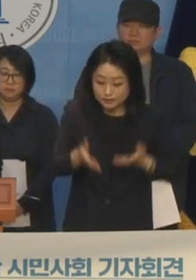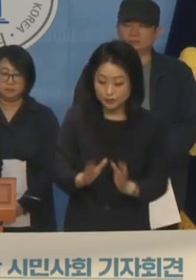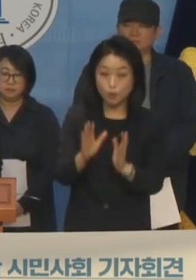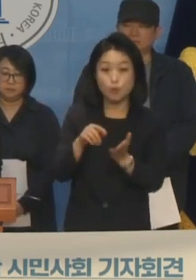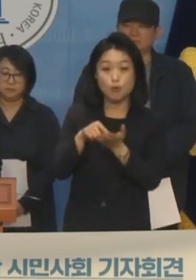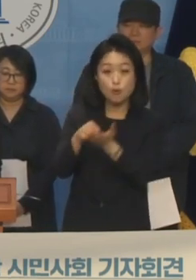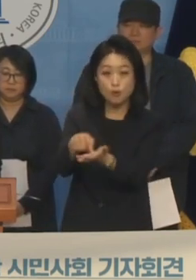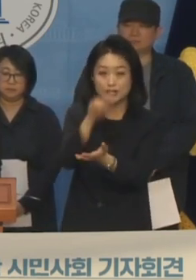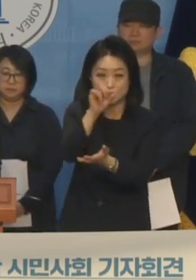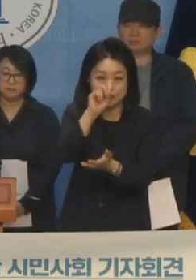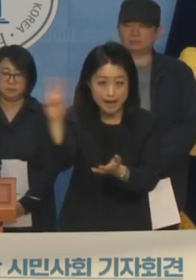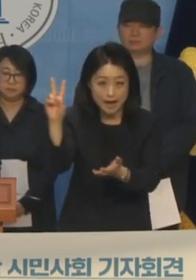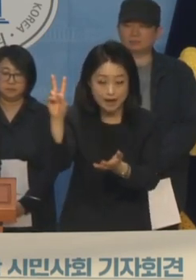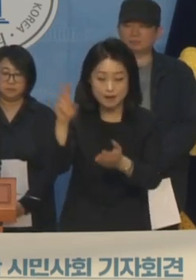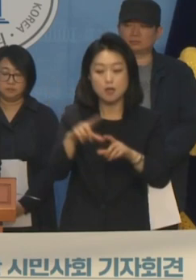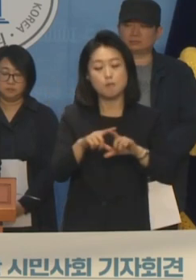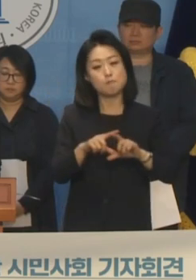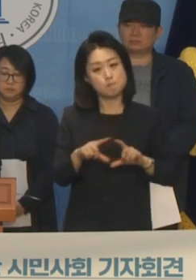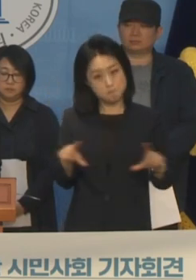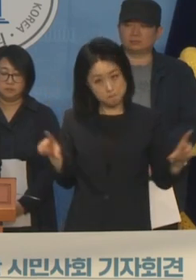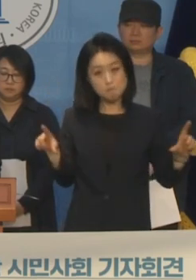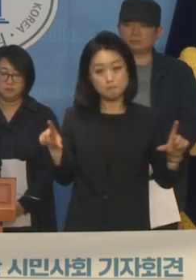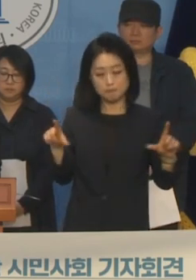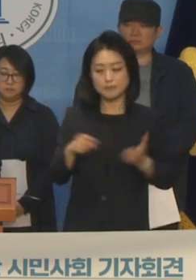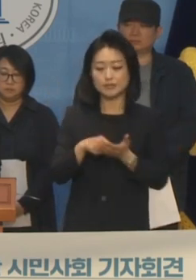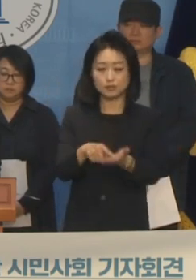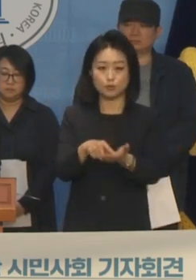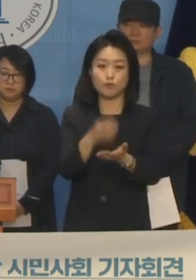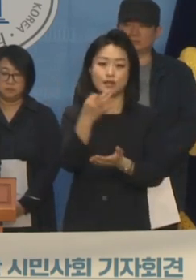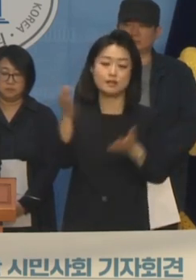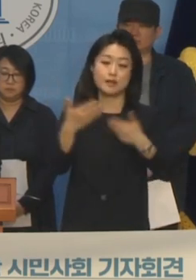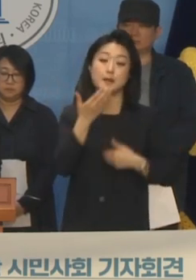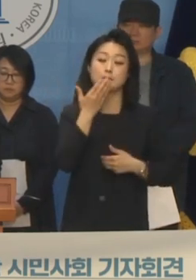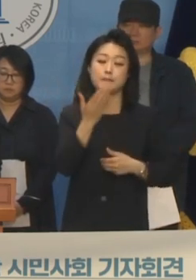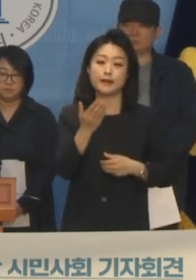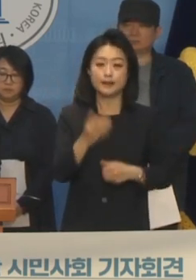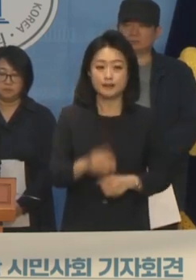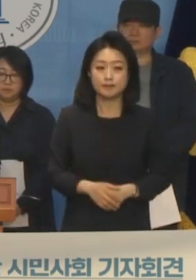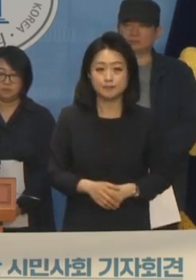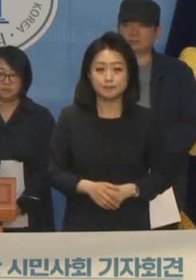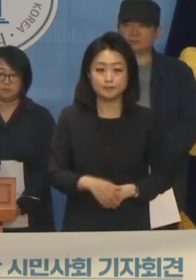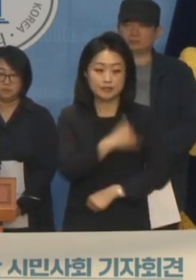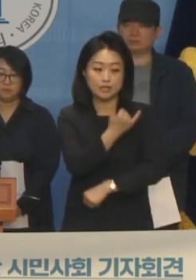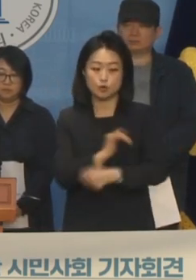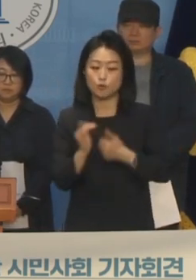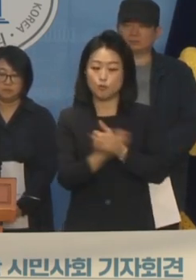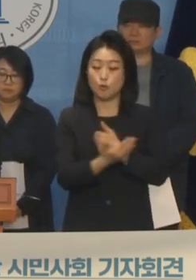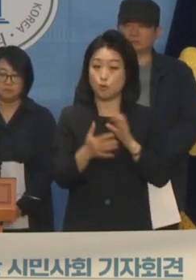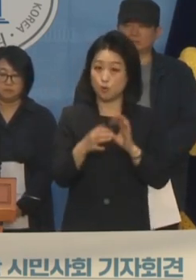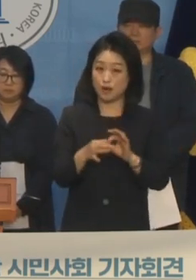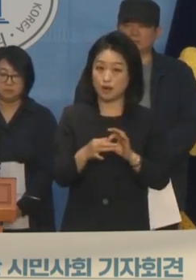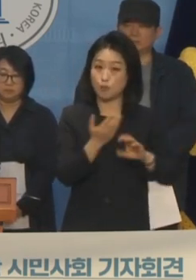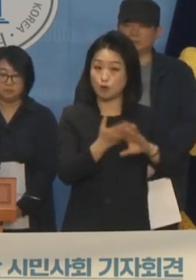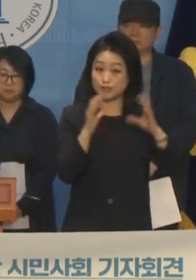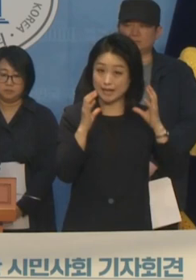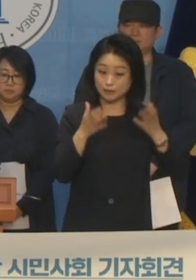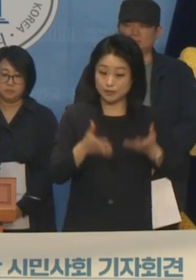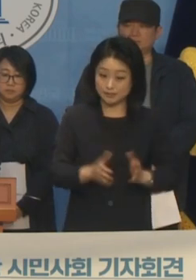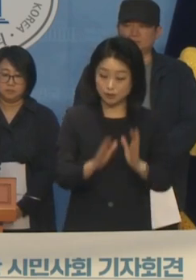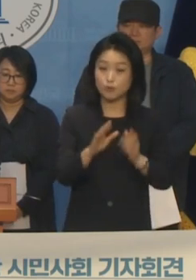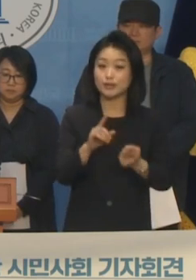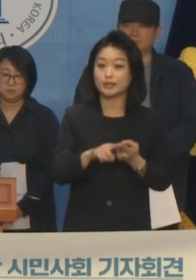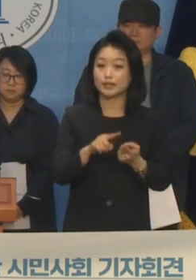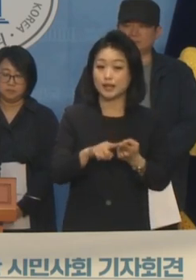출생등록이 이루어져야만 보편적인 출생등록 제도로 운영될 수 있을 것이다. 인권보호의 관점에서 외국인 아동 출생등록제의